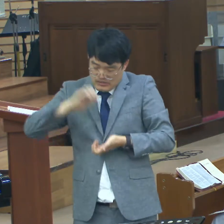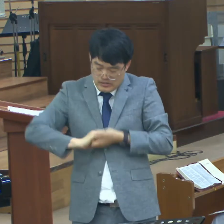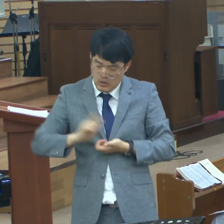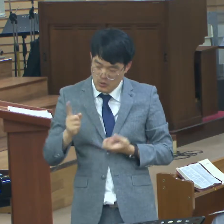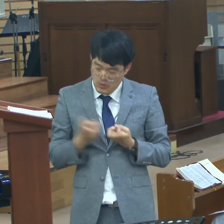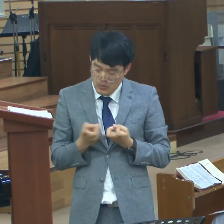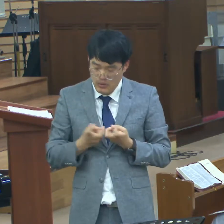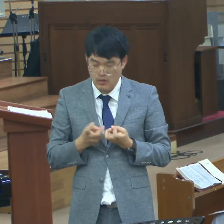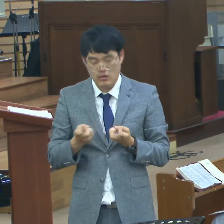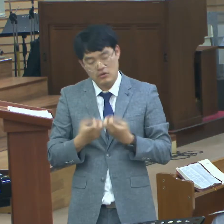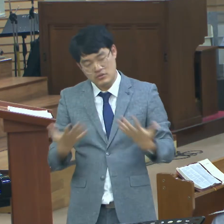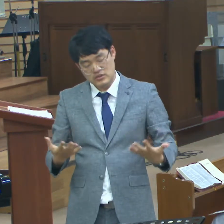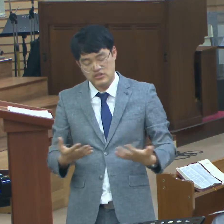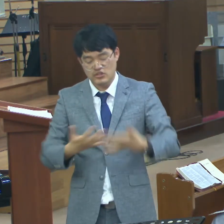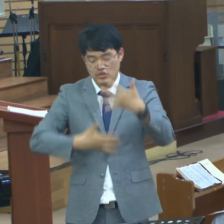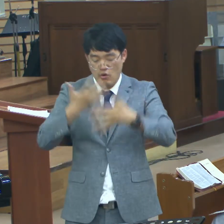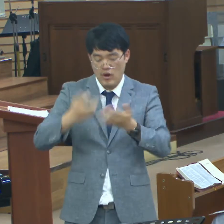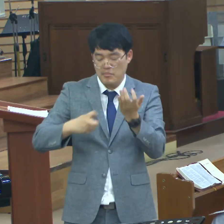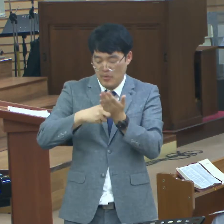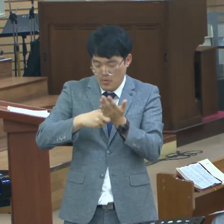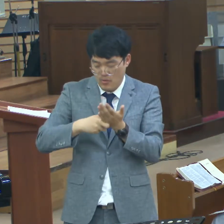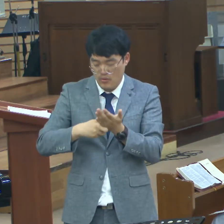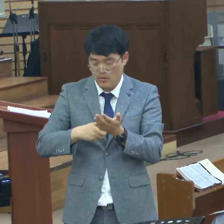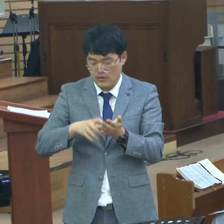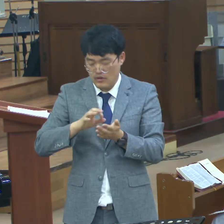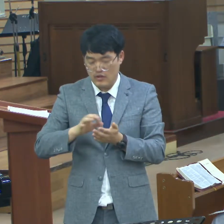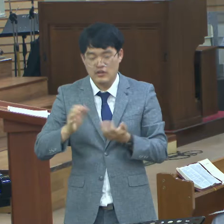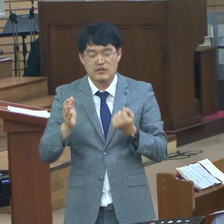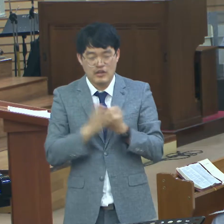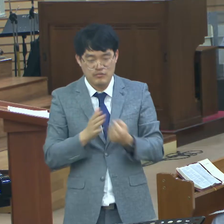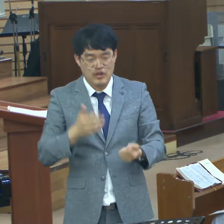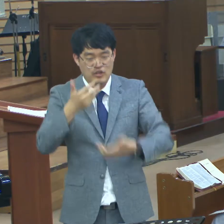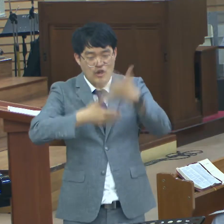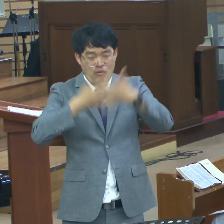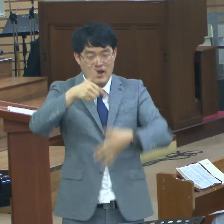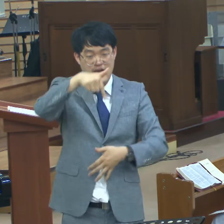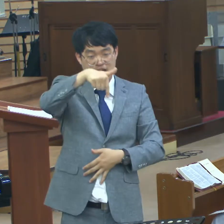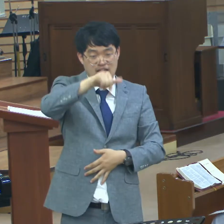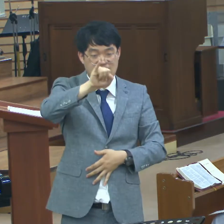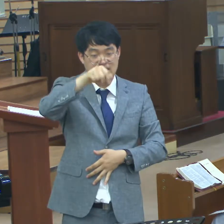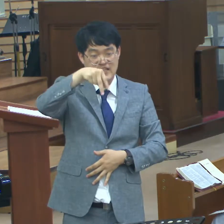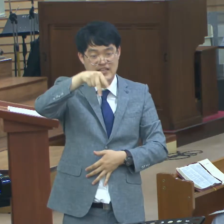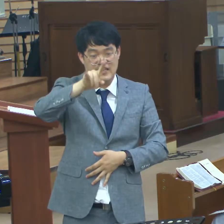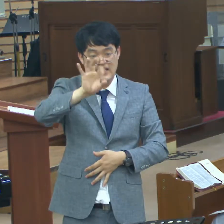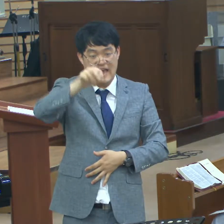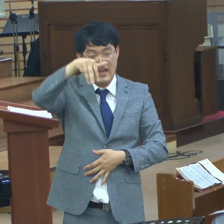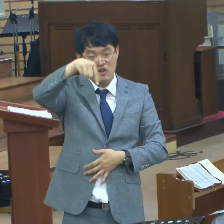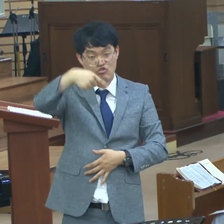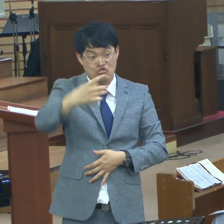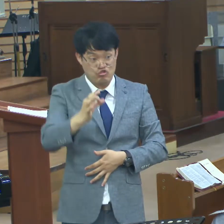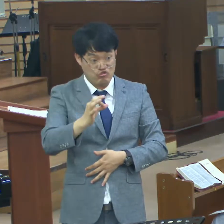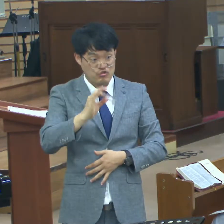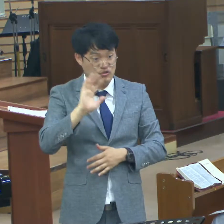어쩔 수 없이 이 표를 살려야 되겠다 해서 기생충이라는 영화를 봤어요. 기생충.